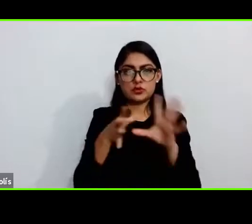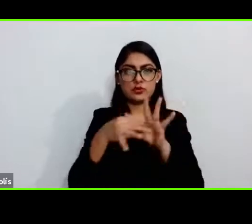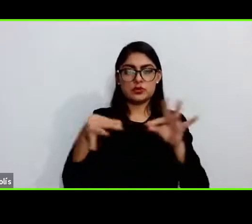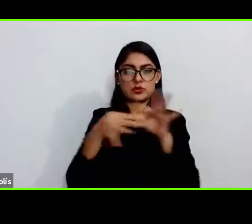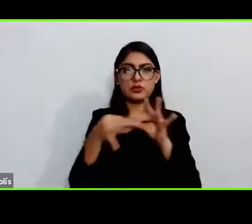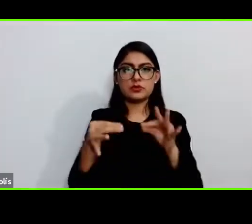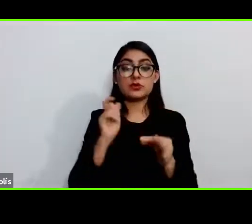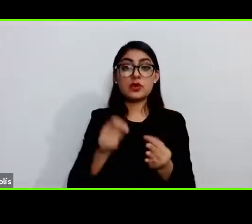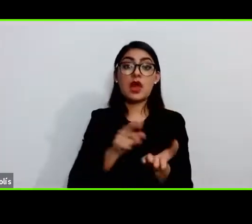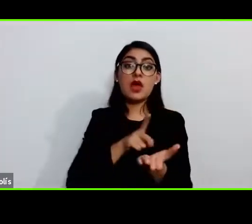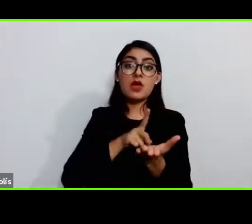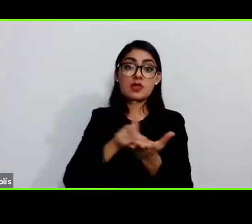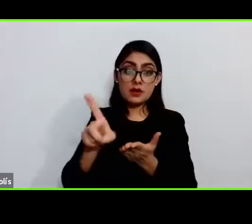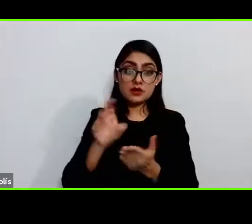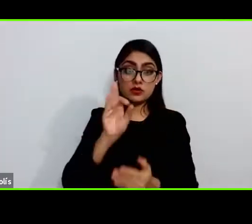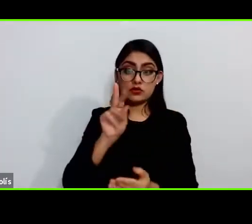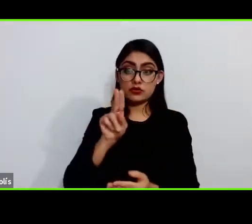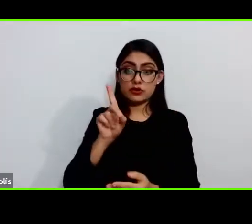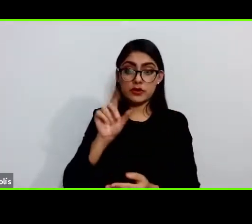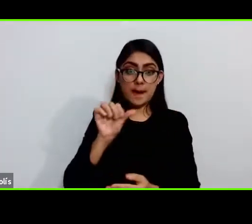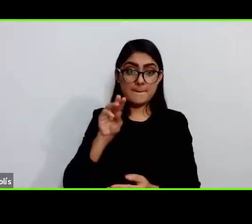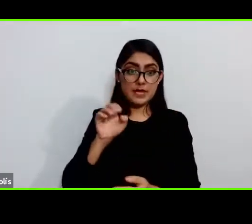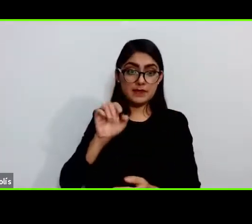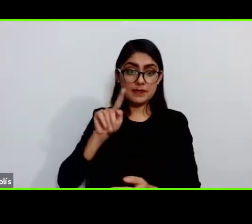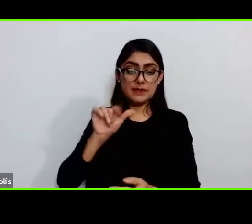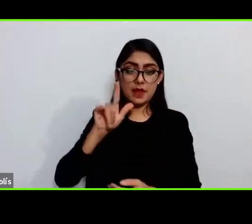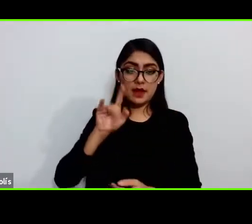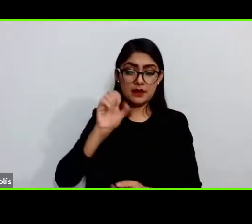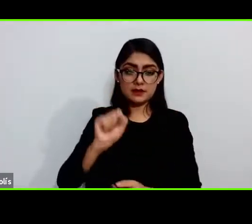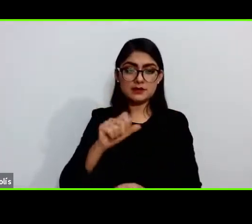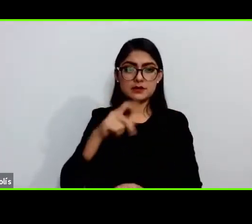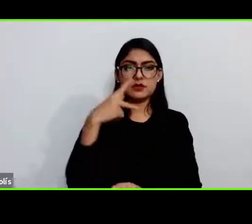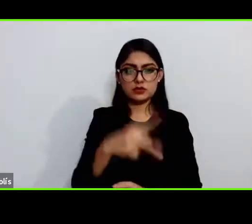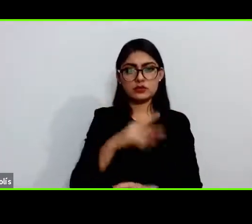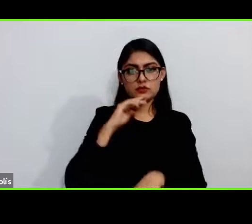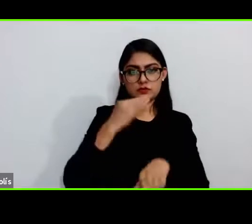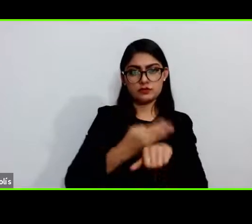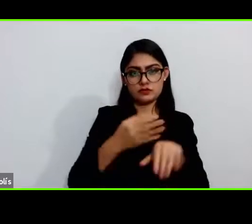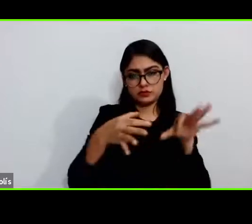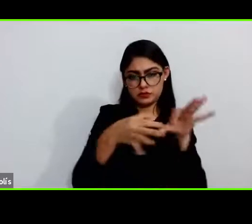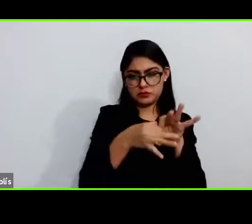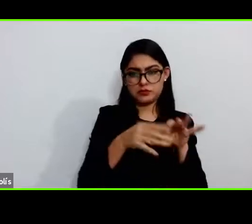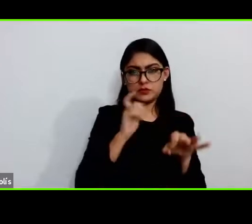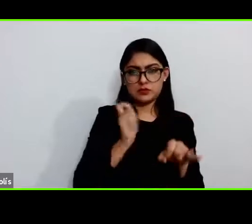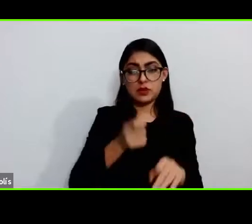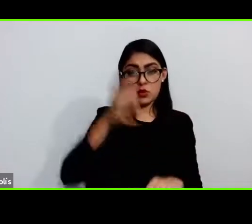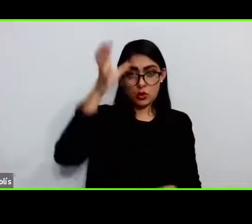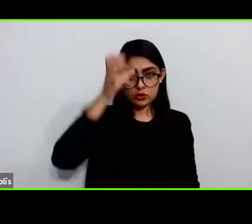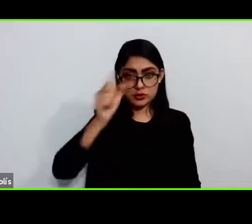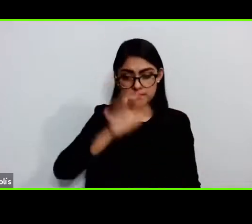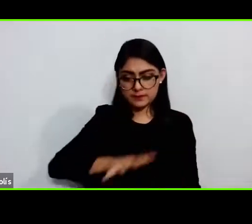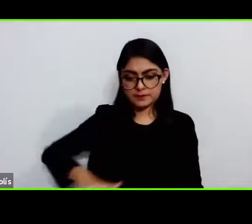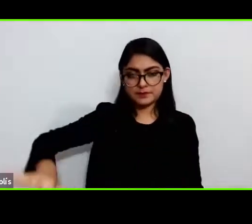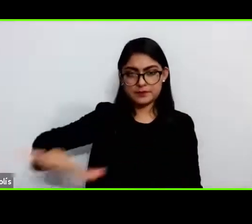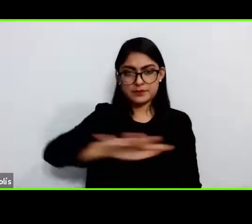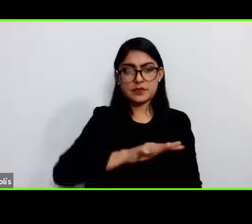los derechos fundamentales tienen una función muy importante para fundamentar concepciones de la democracia, ¿no?